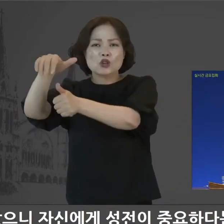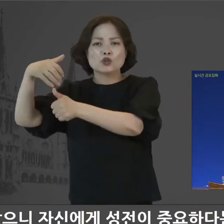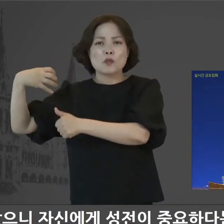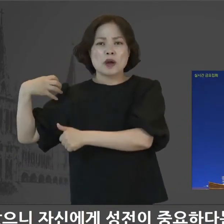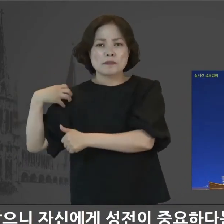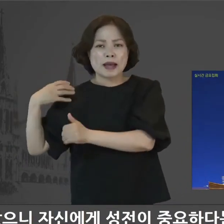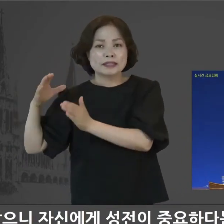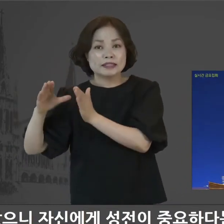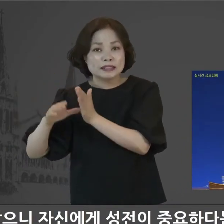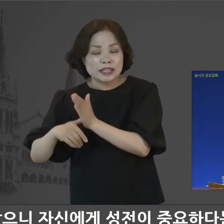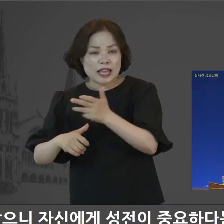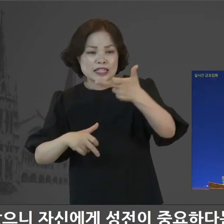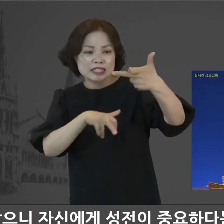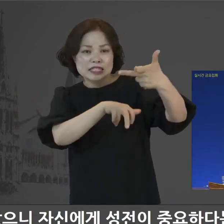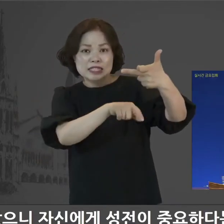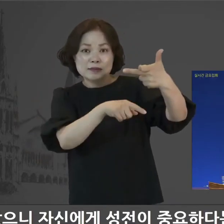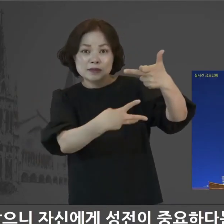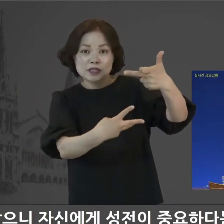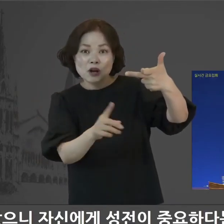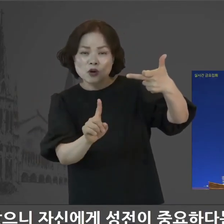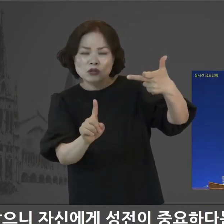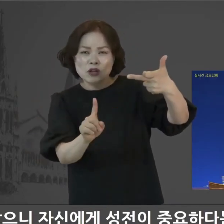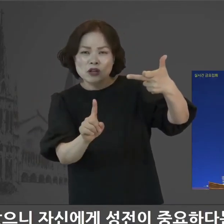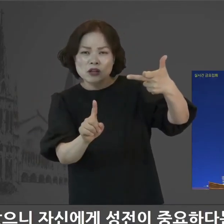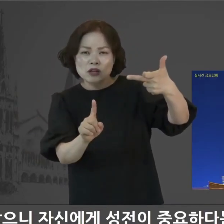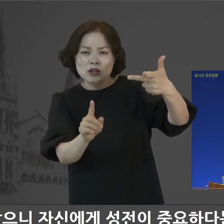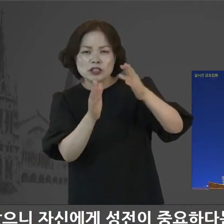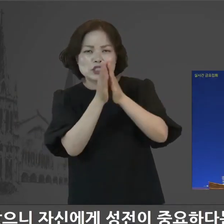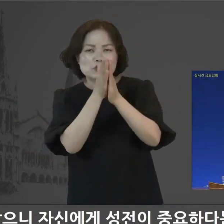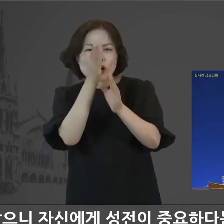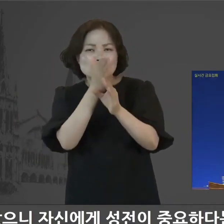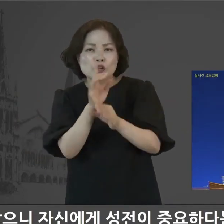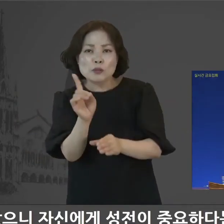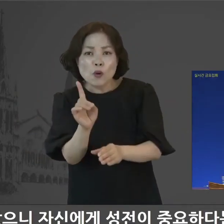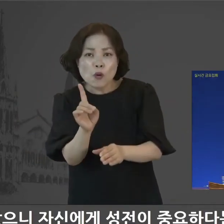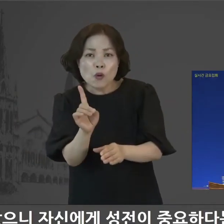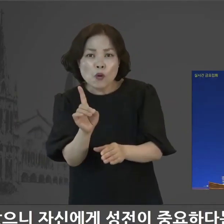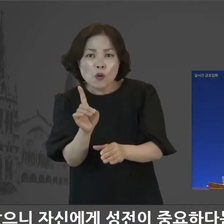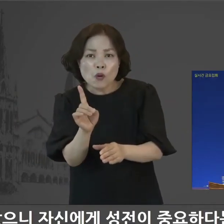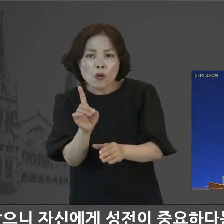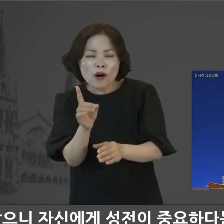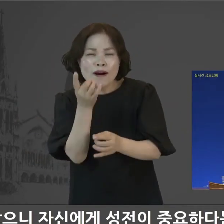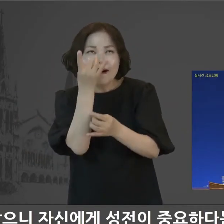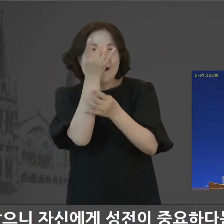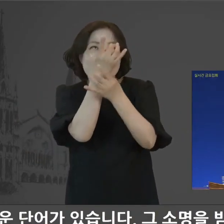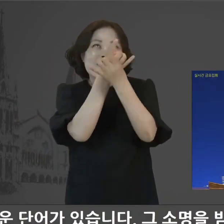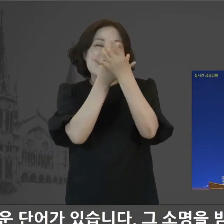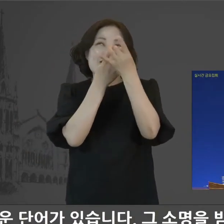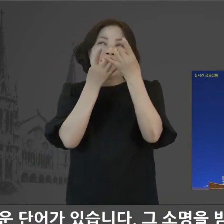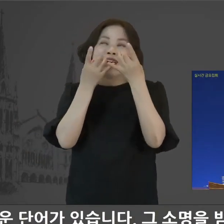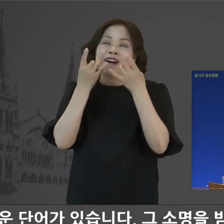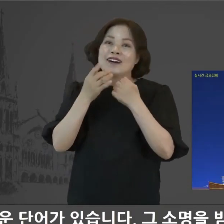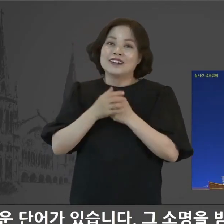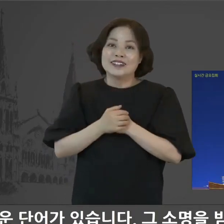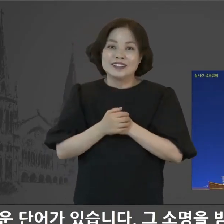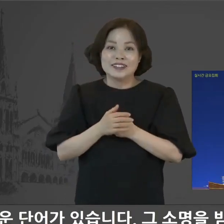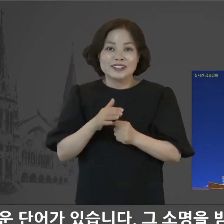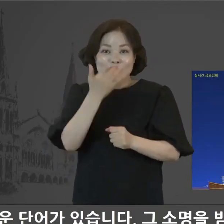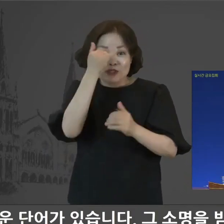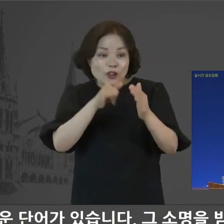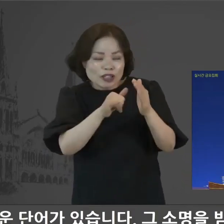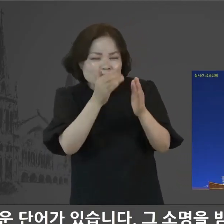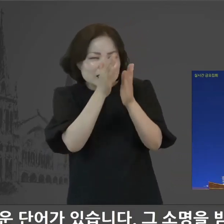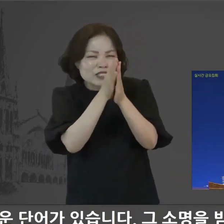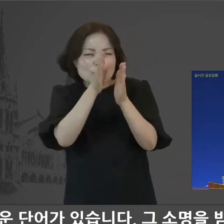때 17절에 어떤 중에, 기도할 때 뭐한 중에, 황홀한 중에. 사랑하는 중년 가족